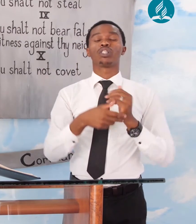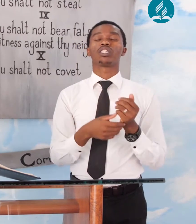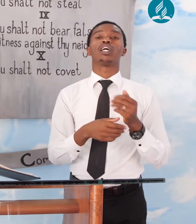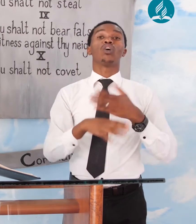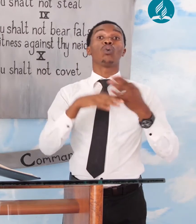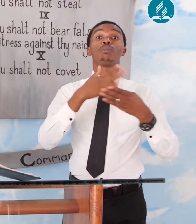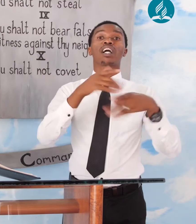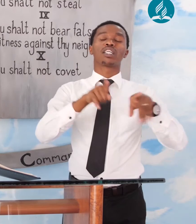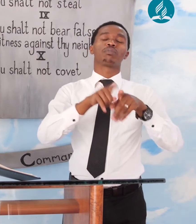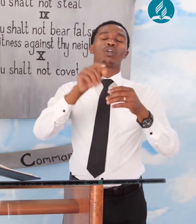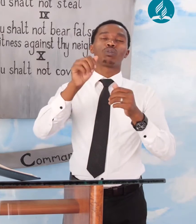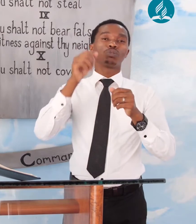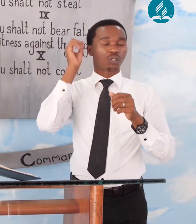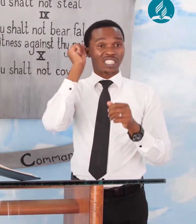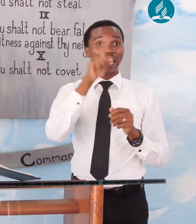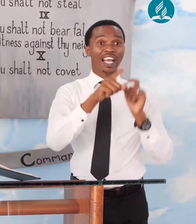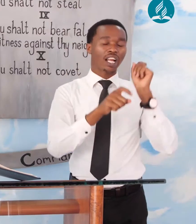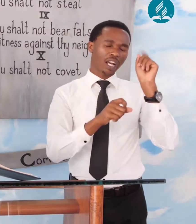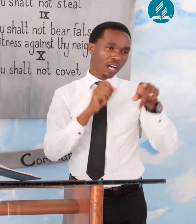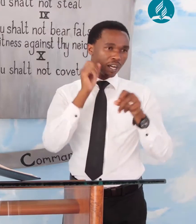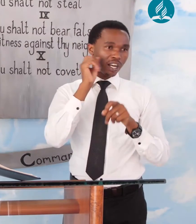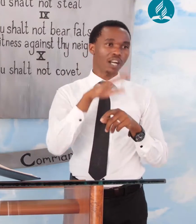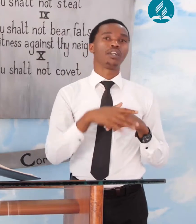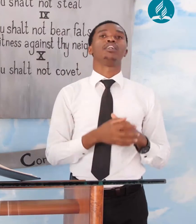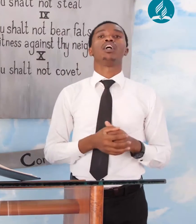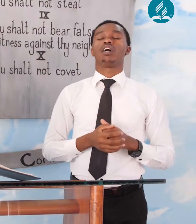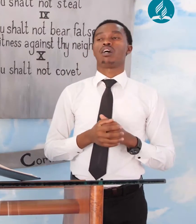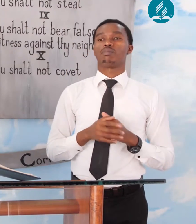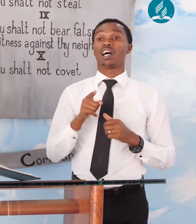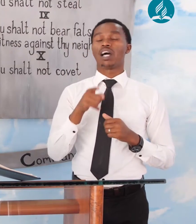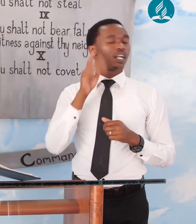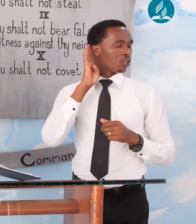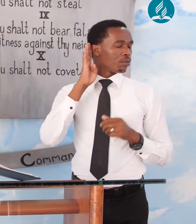no kubika kubaka no gutera imbuto ahangaha rero birumvikana yuko